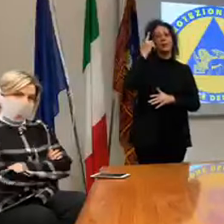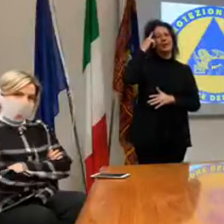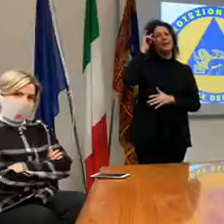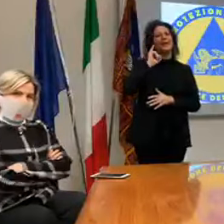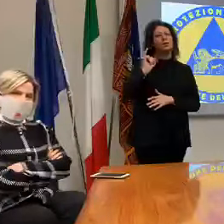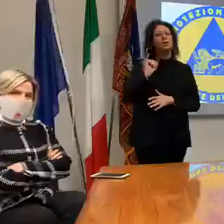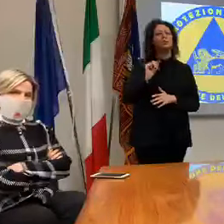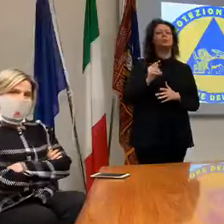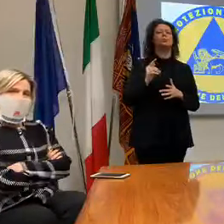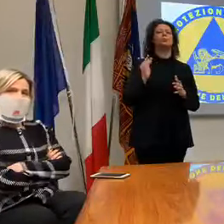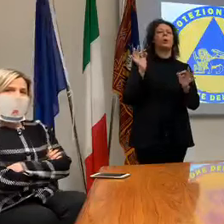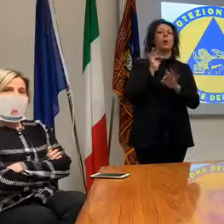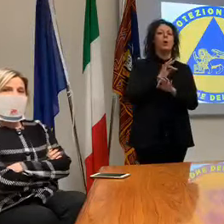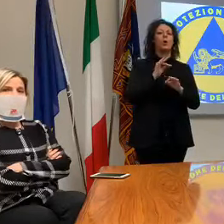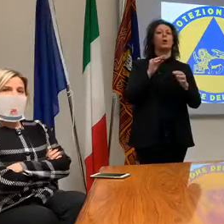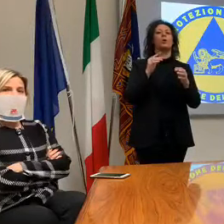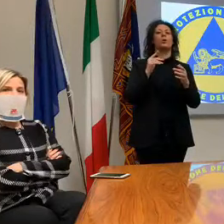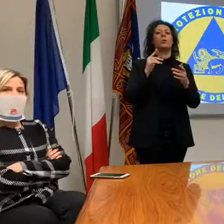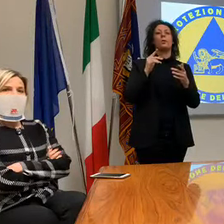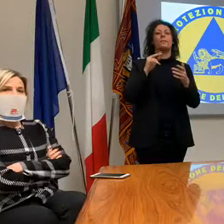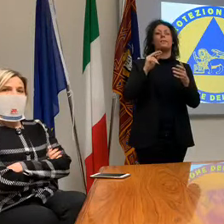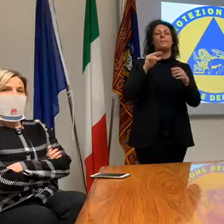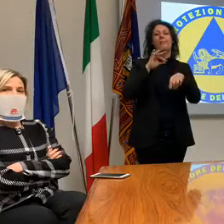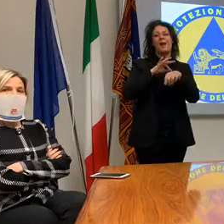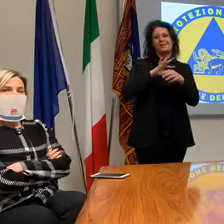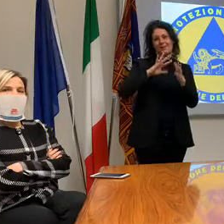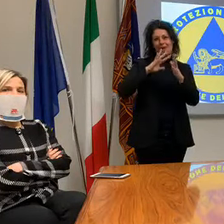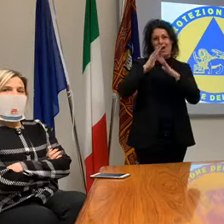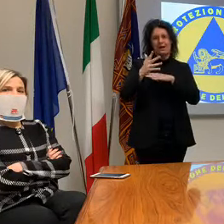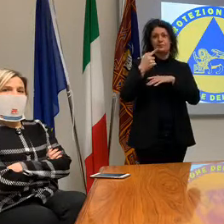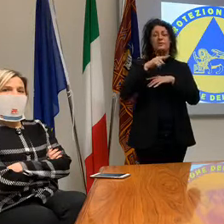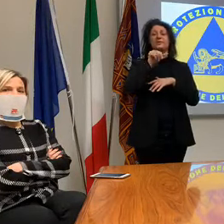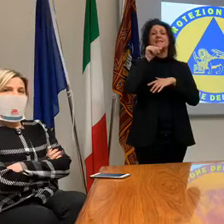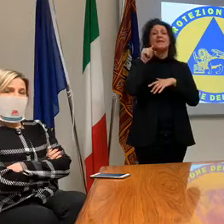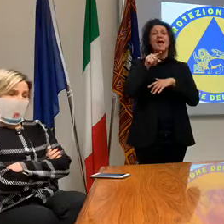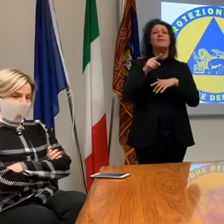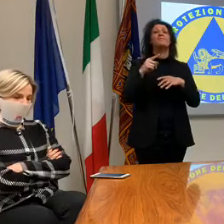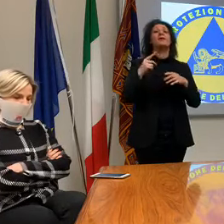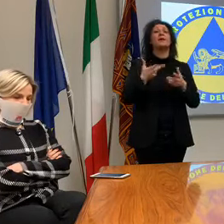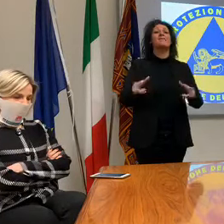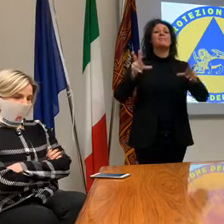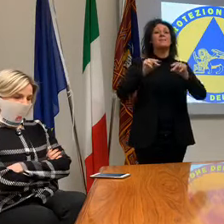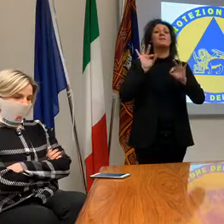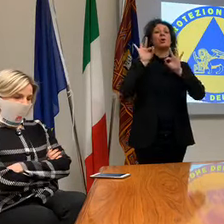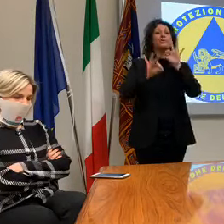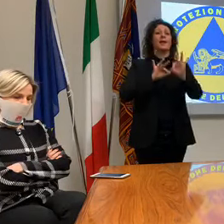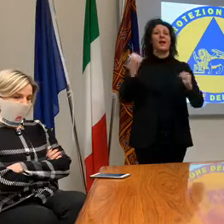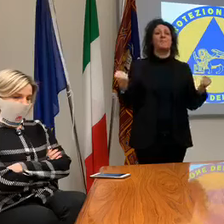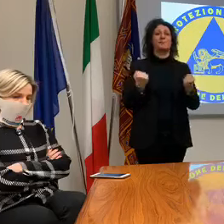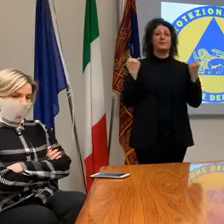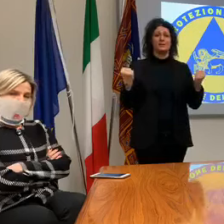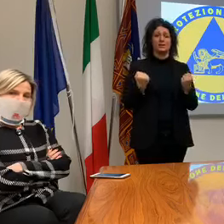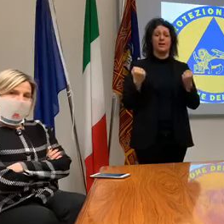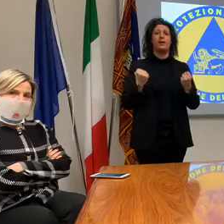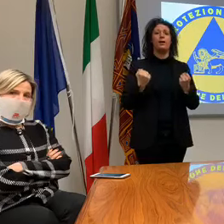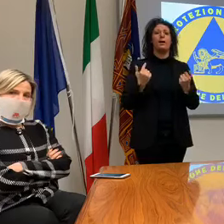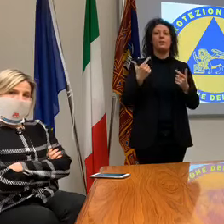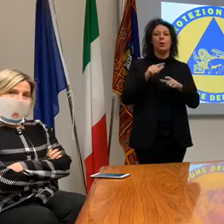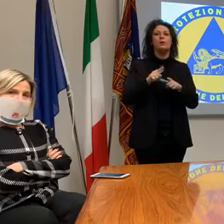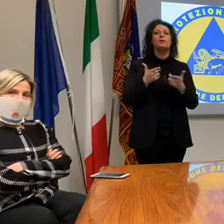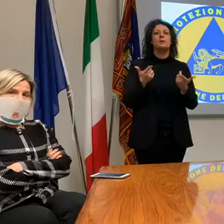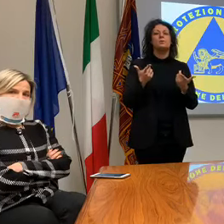importanti, che avrebbero bisogno di fisioterapie, perché altrimenti regrediscono invece di Ecco, in questo caso dare la deroga a